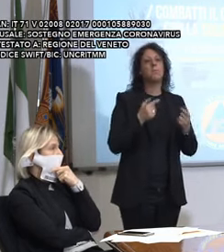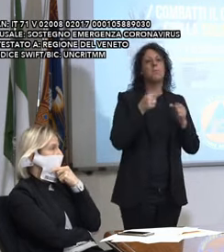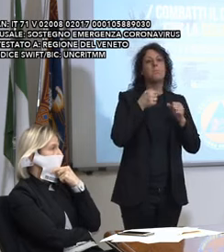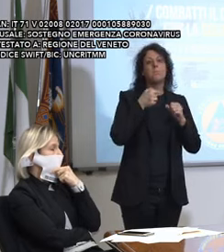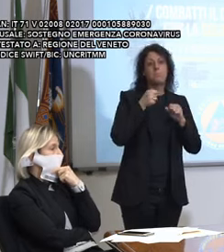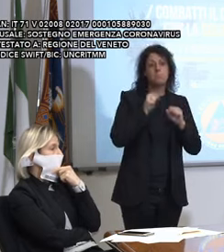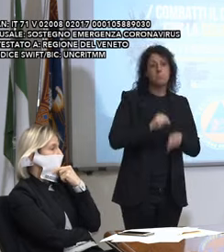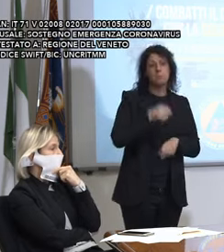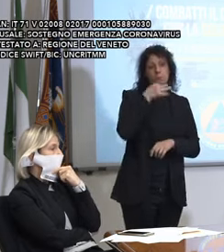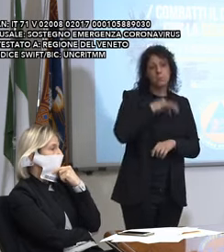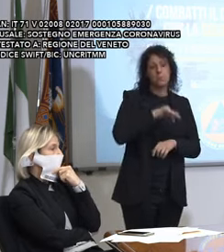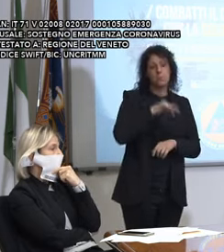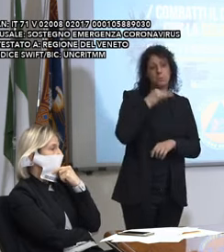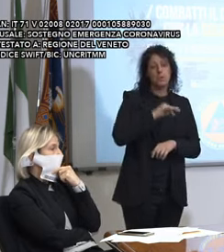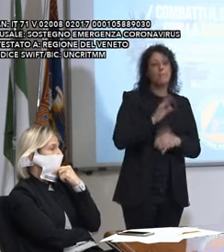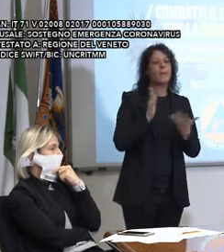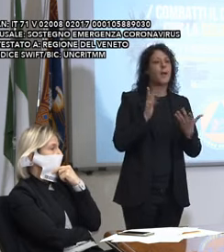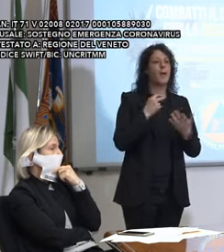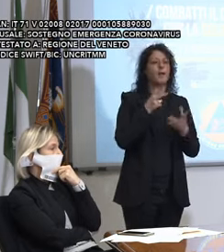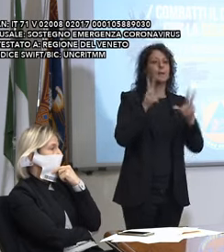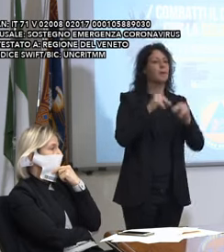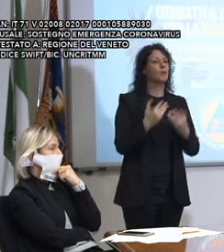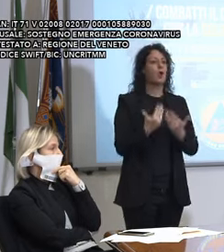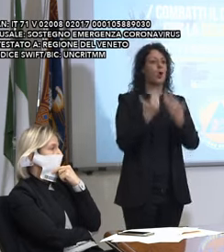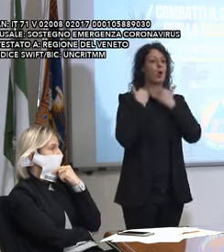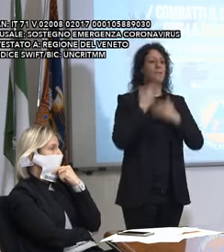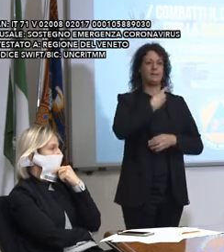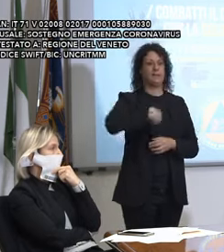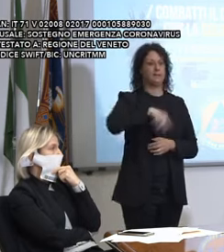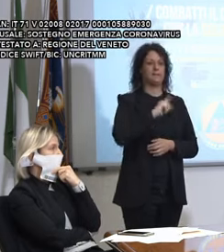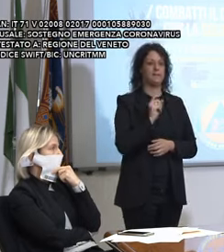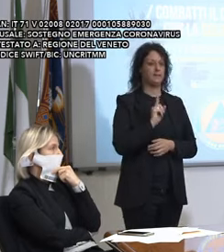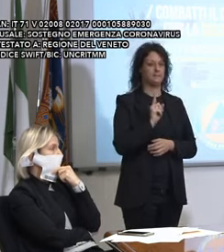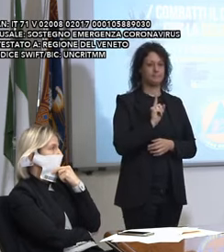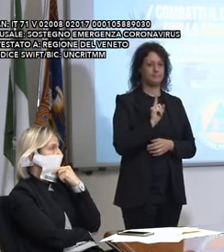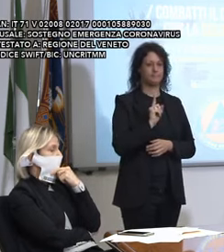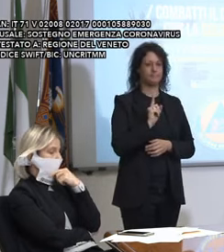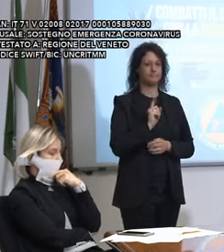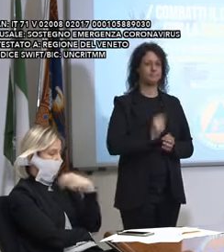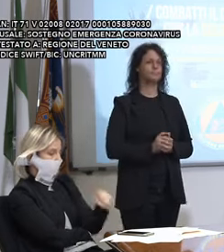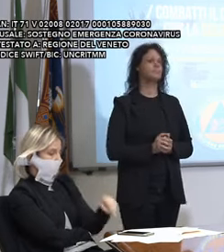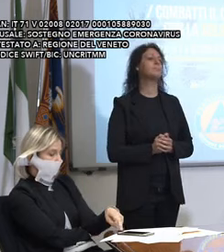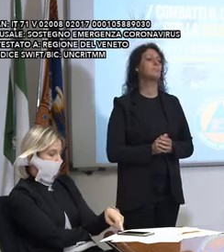però dico, premesso che la riapertura, come si può dire,